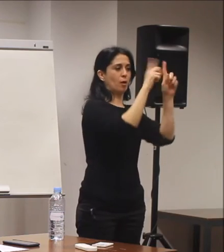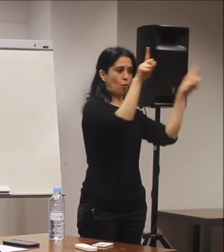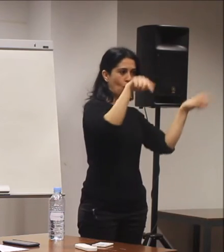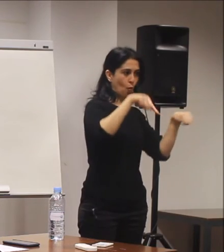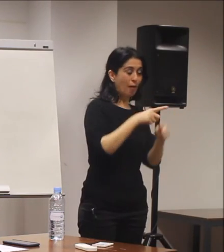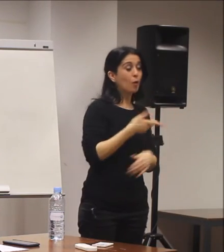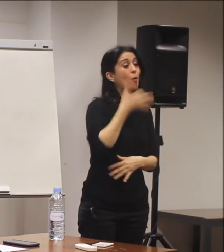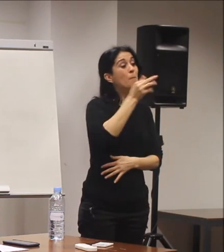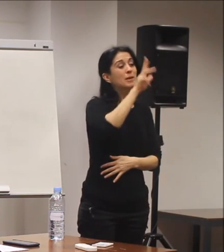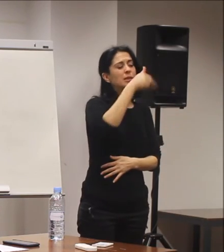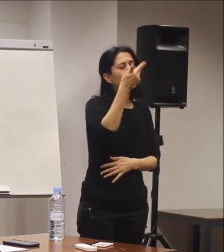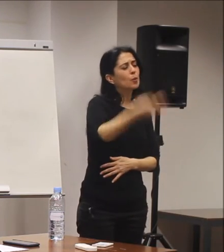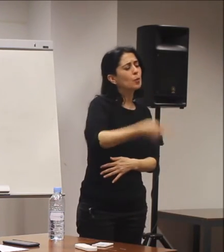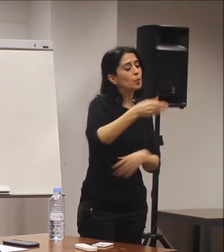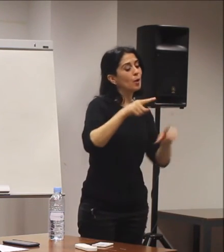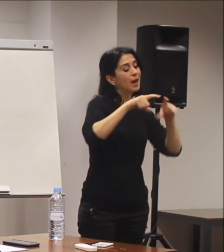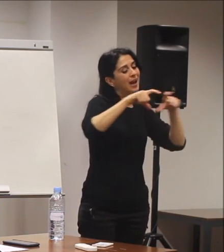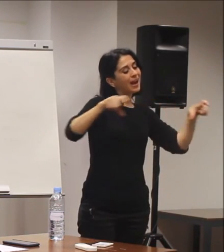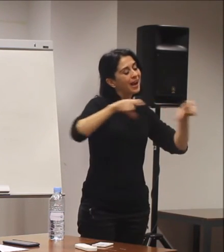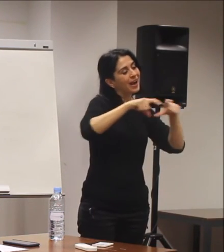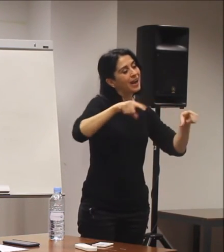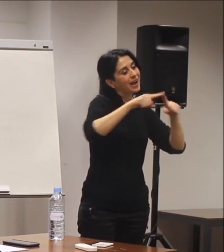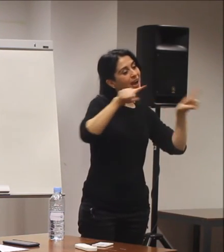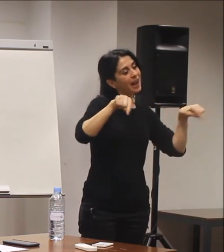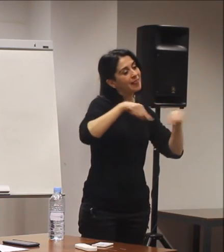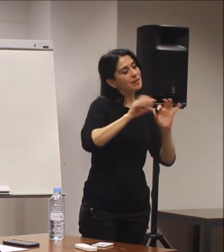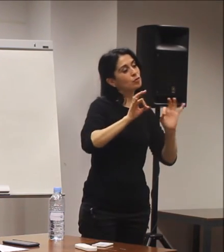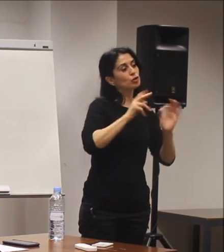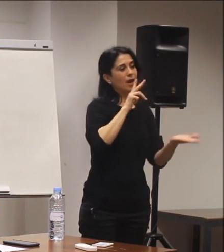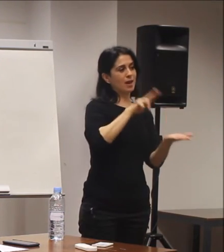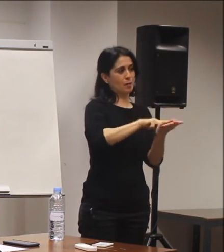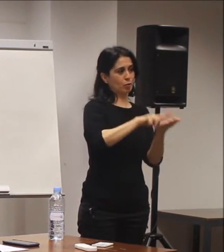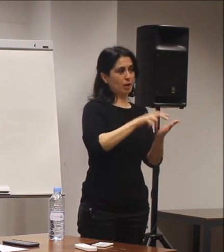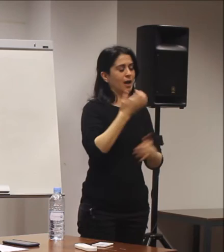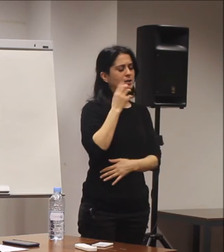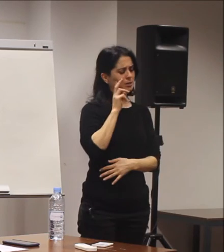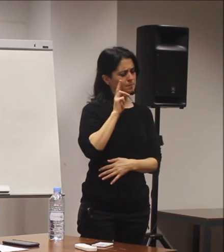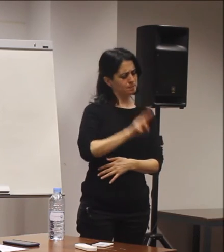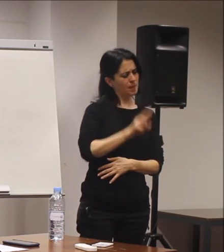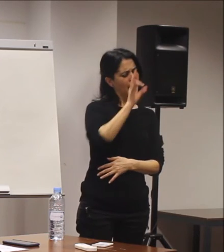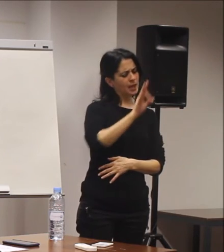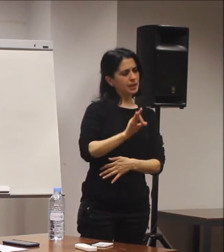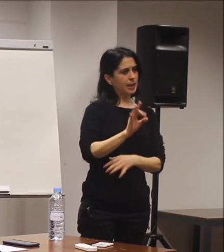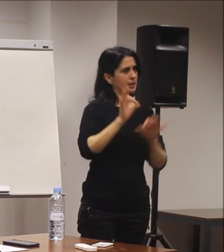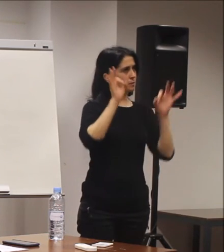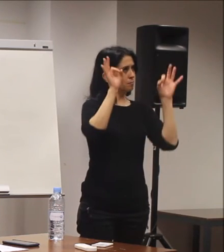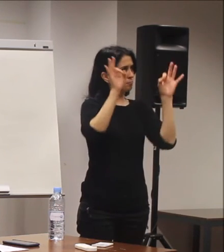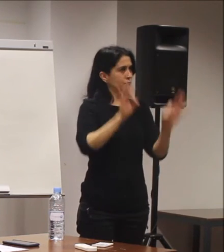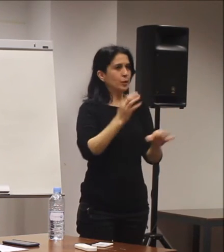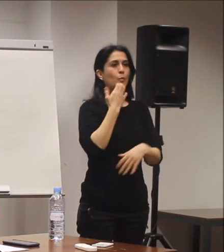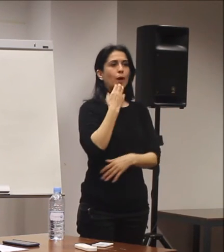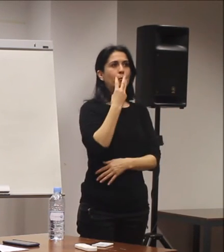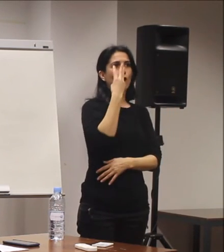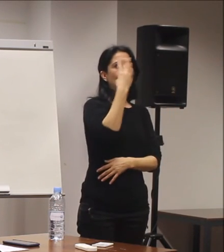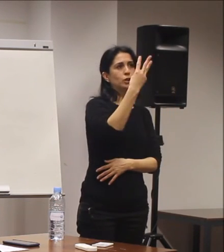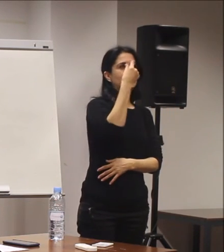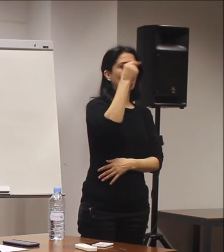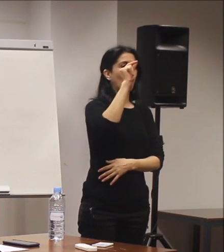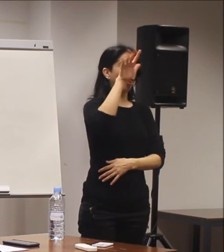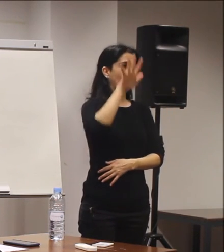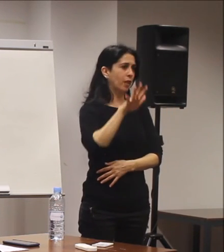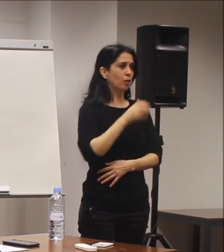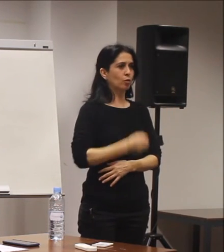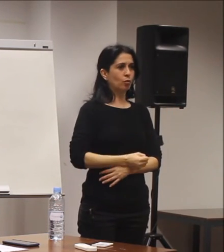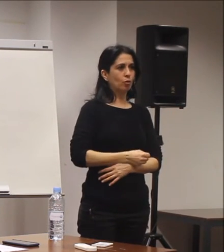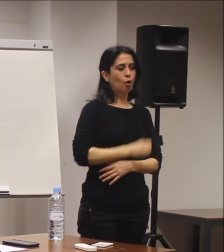hipoteca, ¿vale? Porque si notáis que en ese recibo hay un interés redondeado, es decir, aparece un 3,5, un